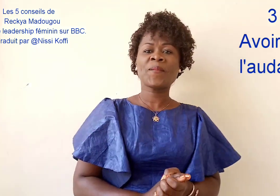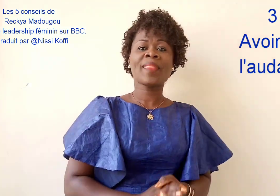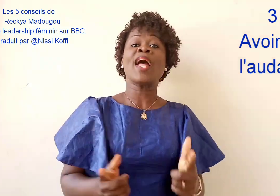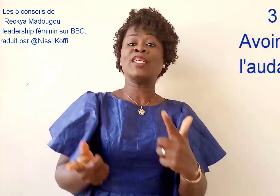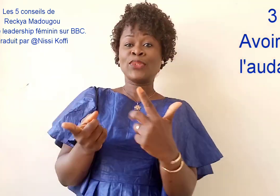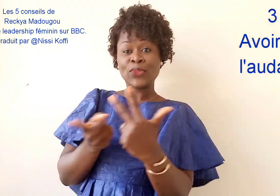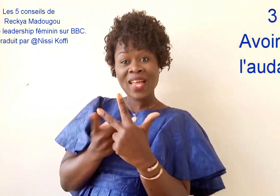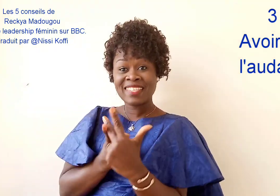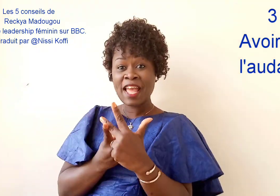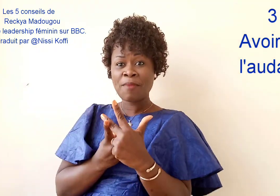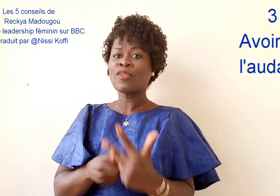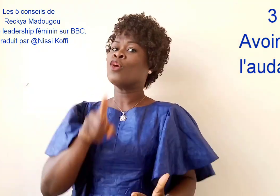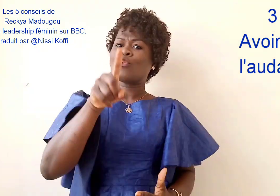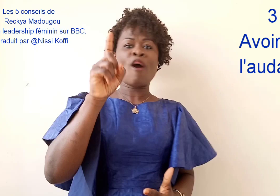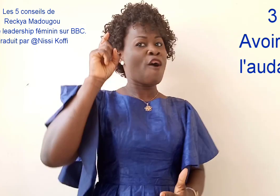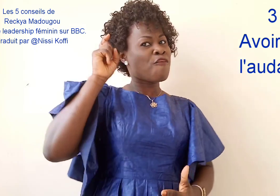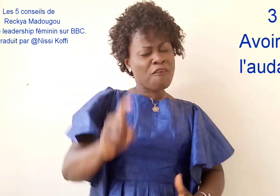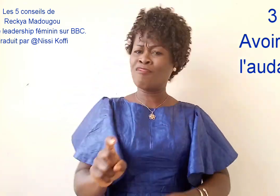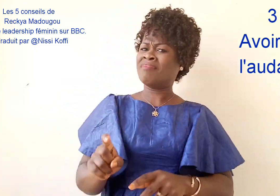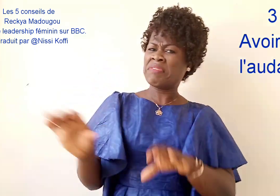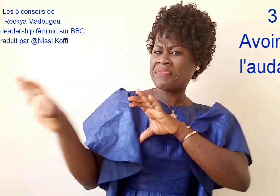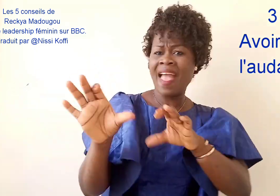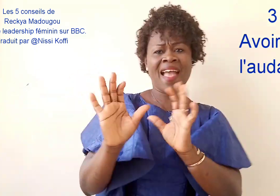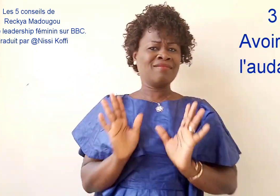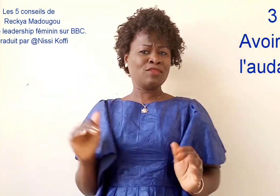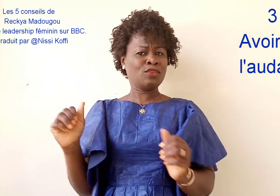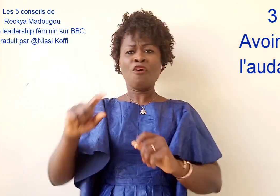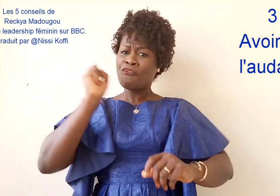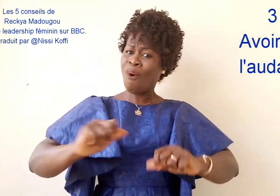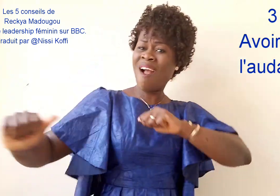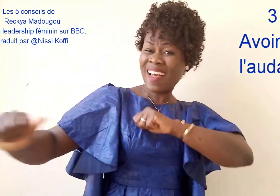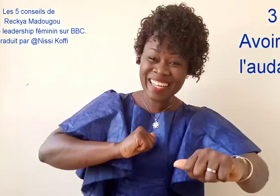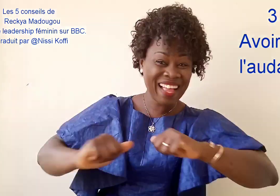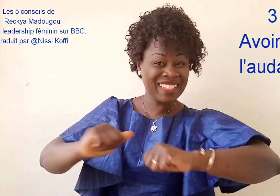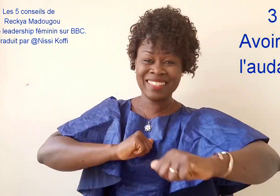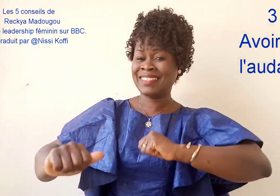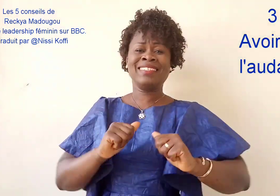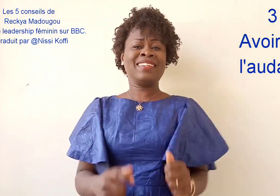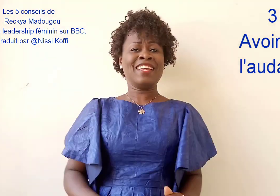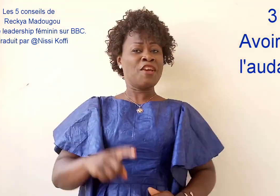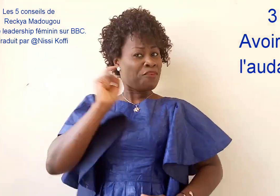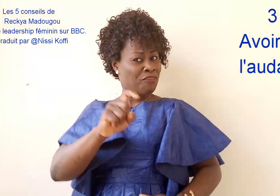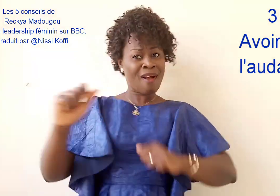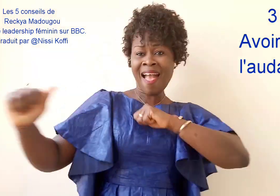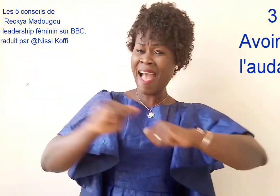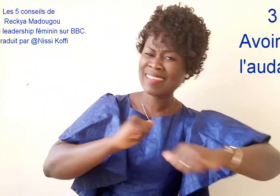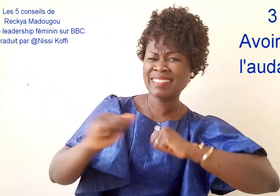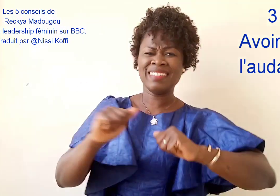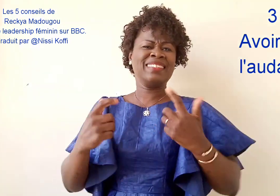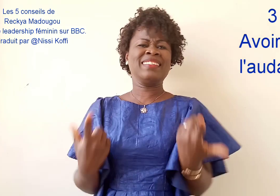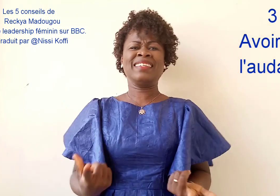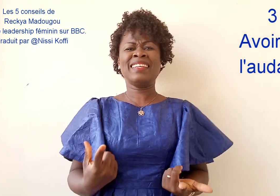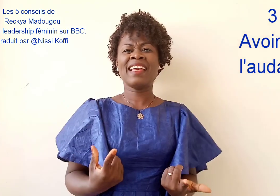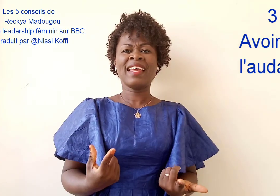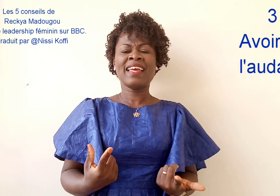Troisièmement, avoir de l'audace. Ça, je n'arrête pas de dire aux jeunes femmes, il faut avoir l'audace, il faut avoir du cran. La société